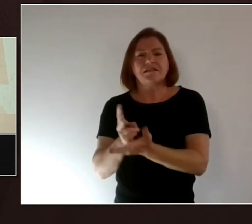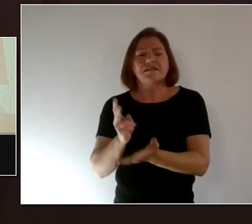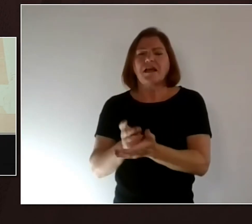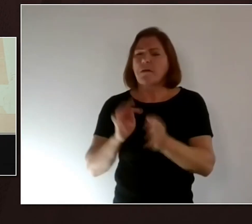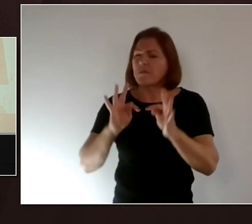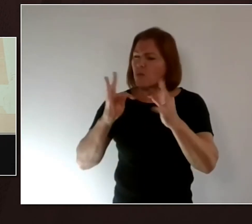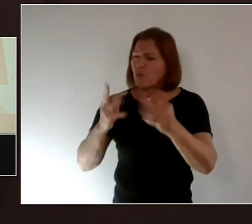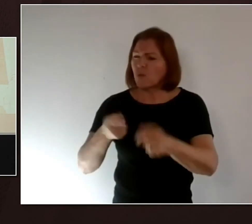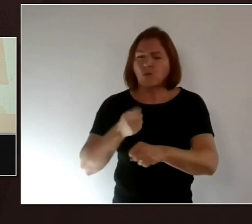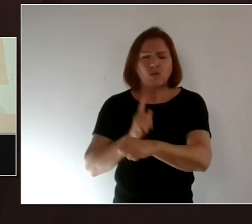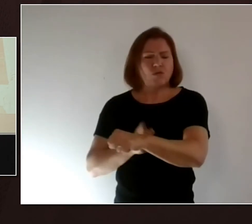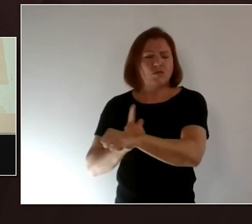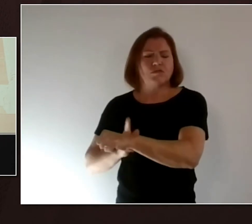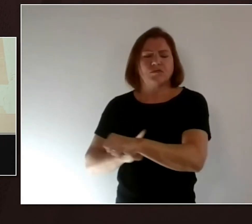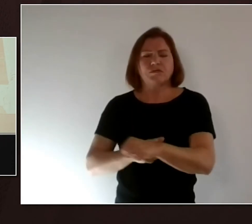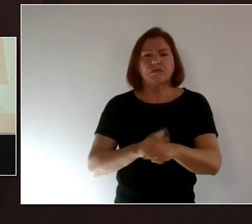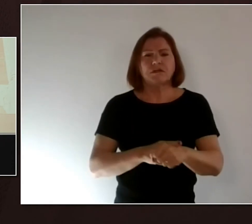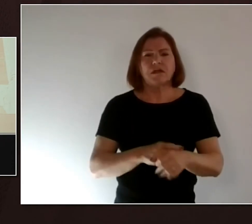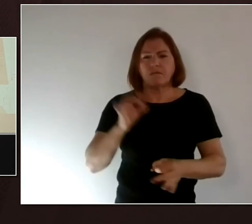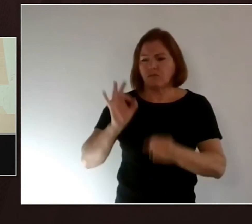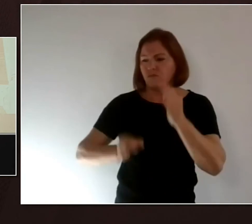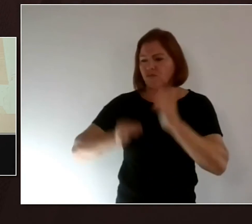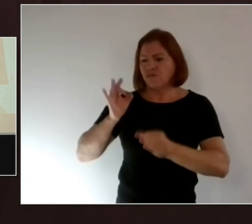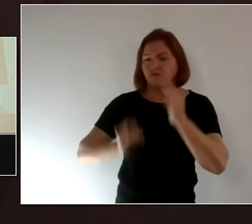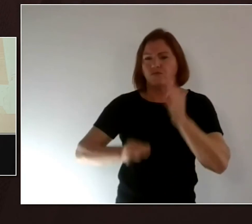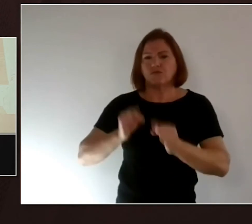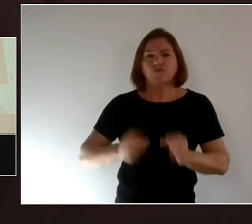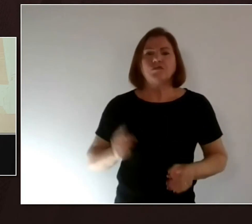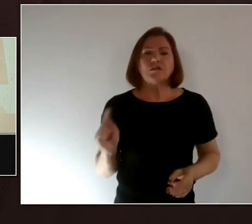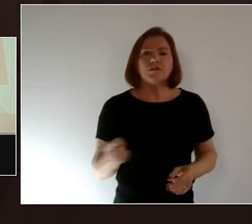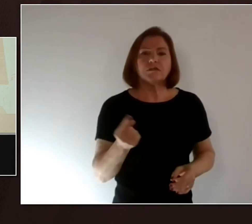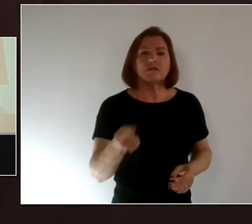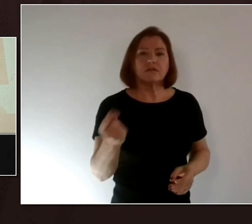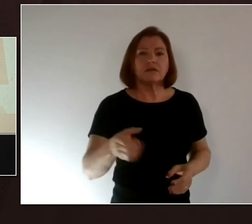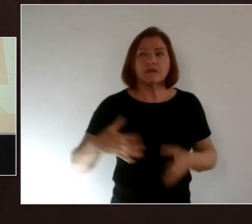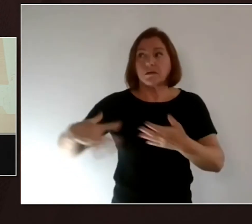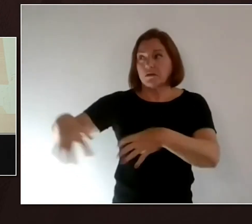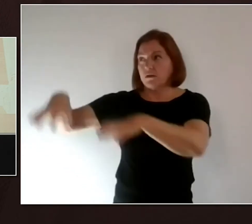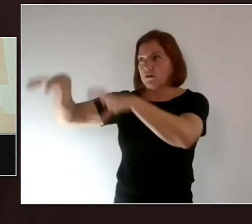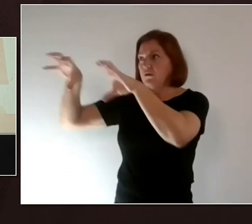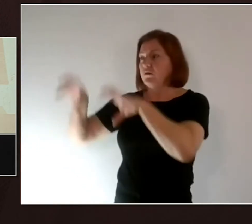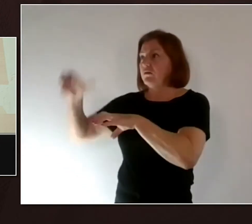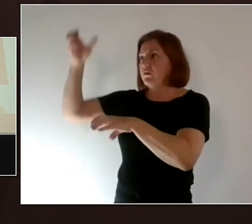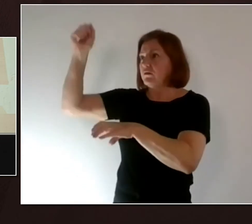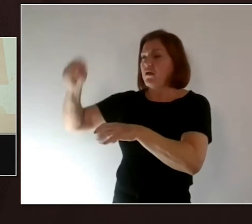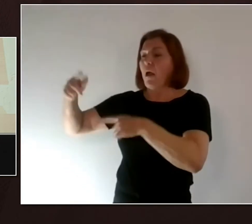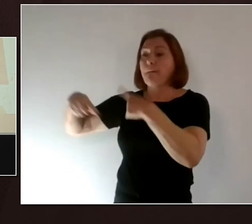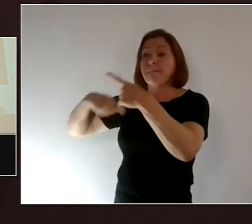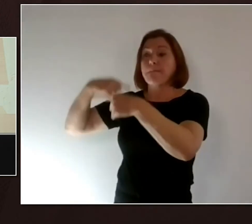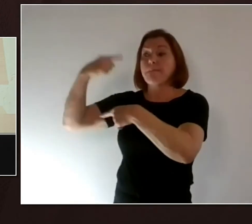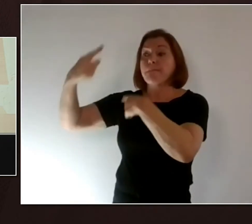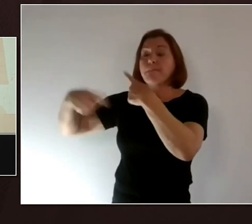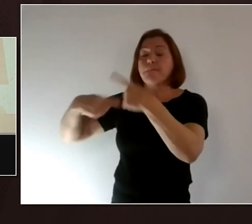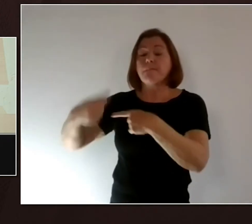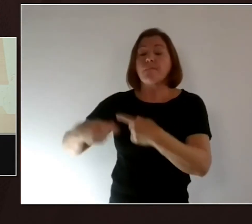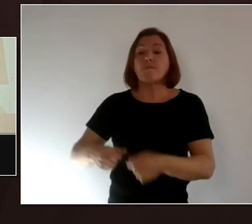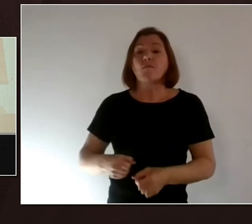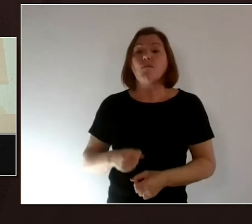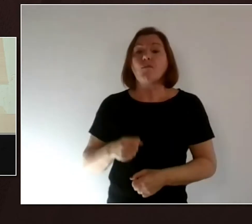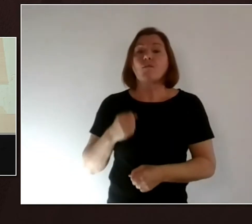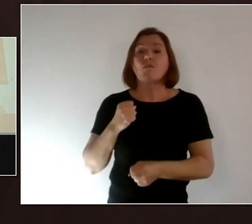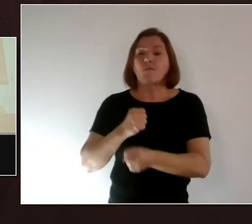Então, o juízo eterno no grande trono branco será após o milênio, para julgar todos